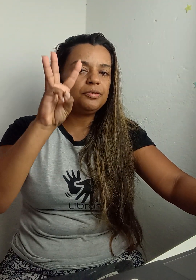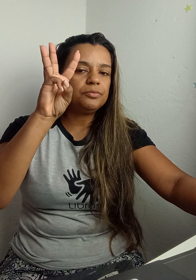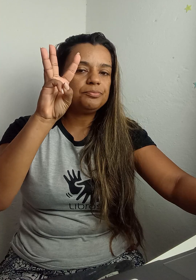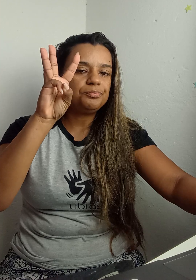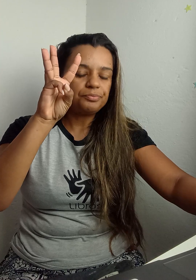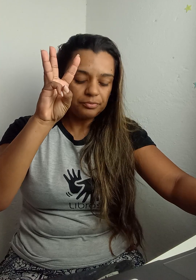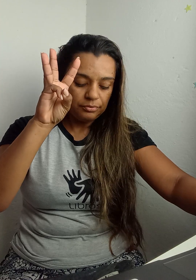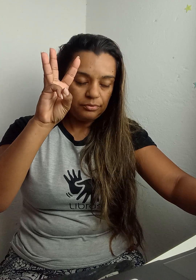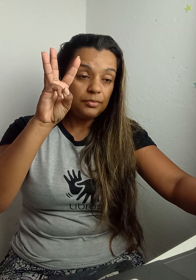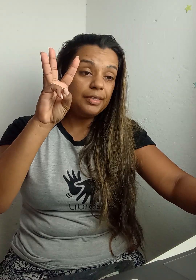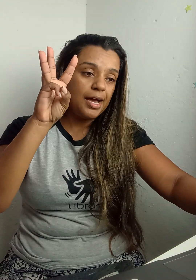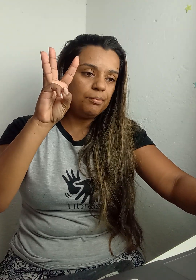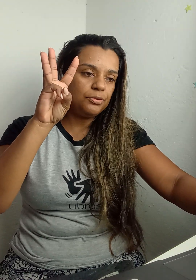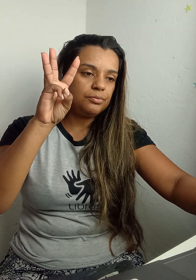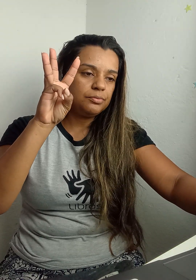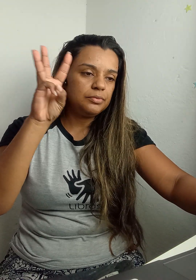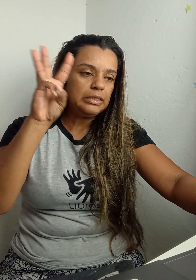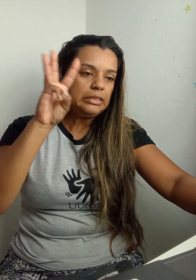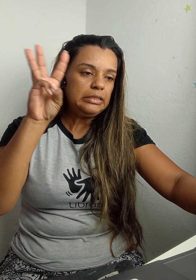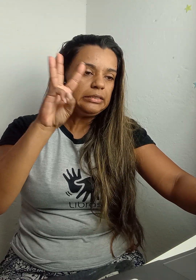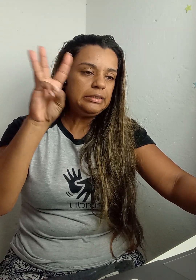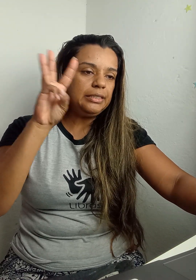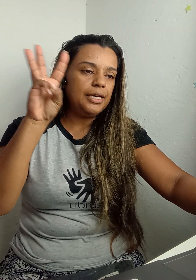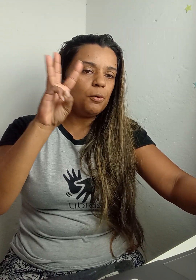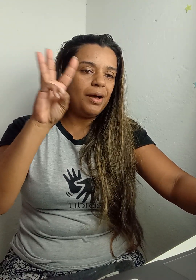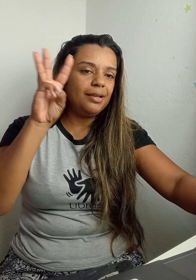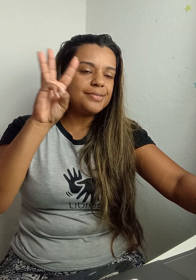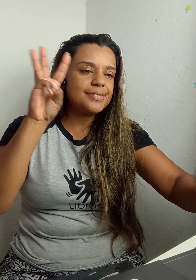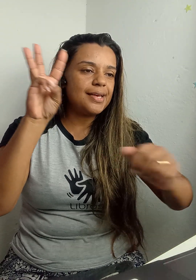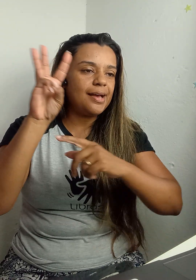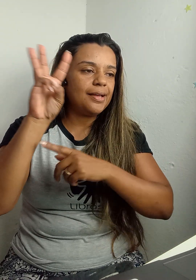Tranquinho. W. Se eu balançar,